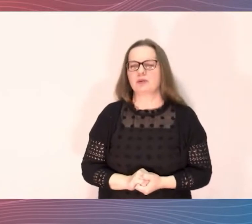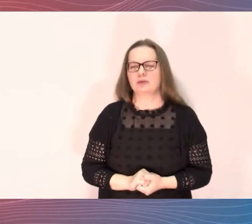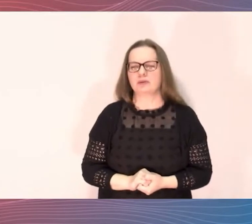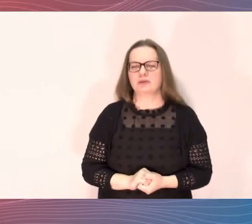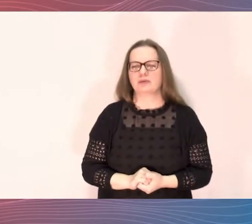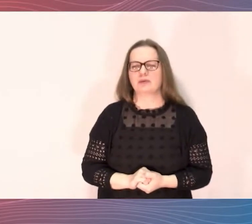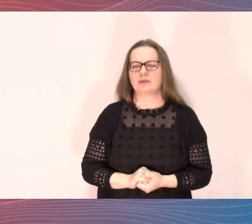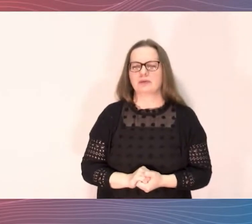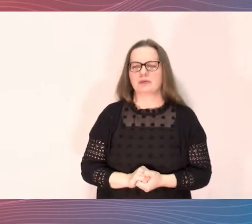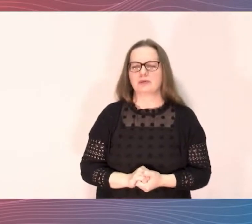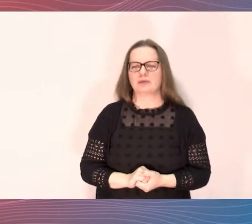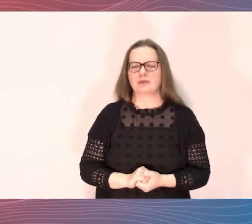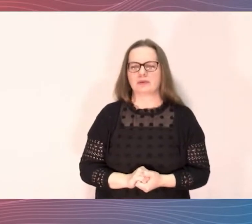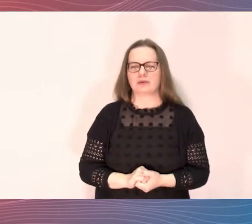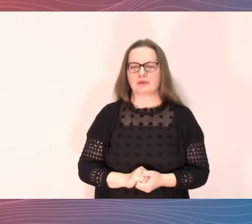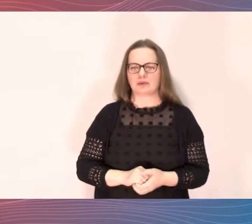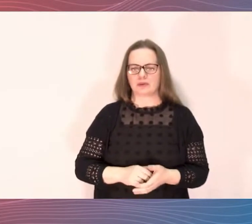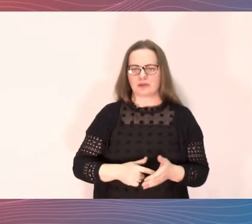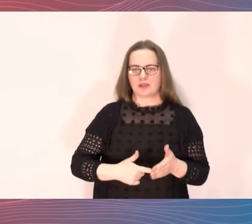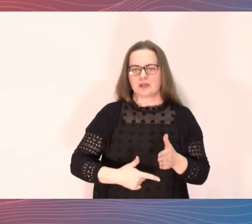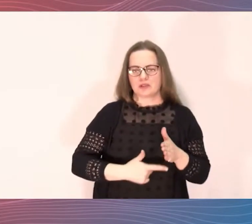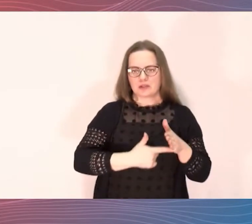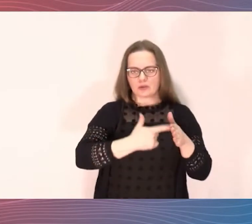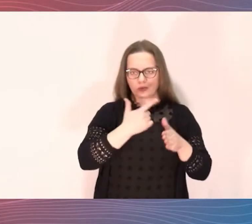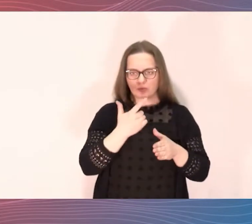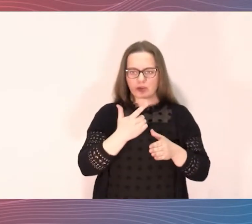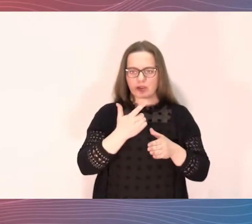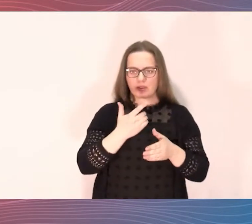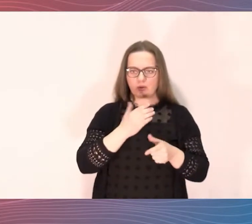2 Coríntios 4, versículo 2.